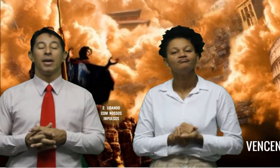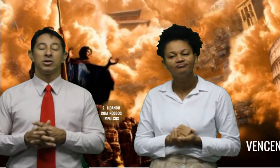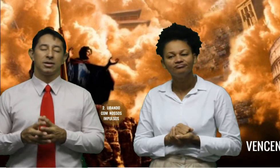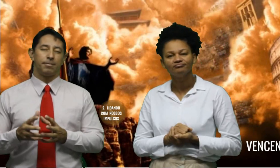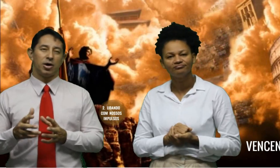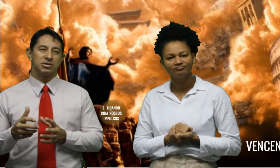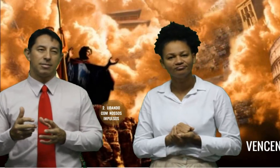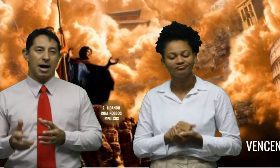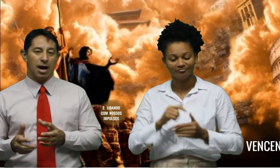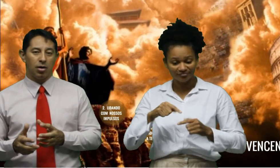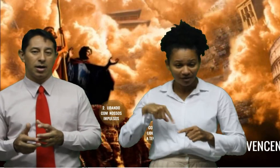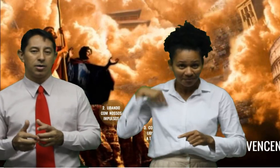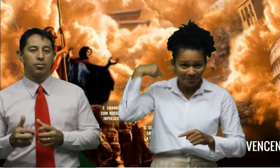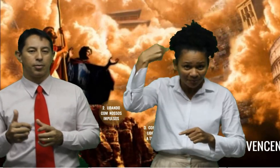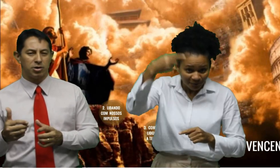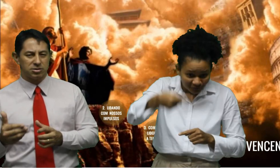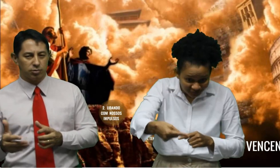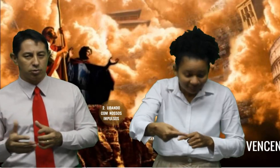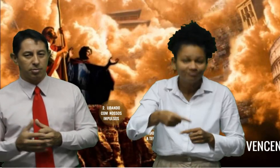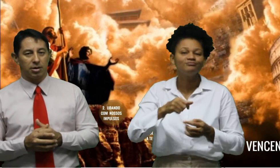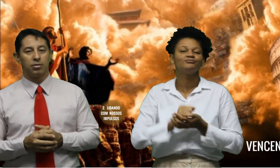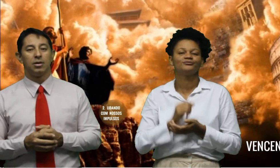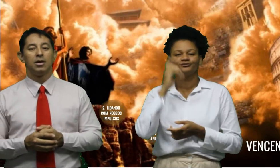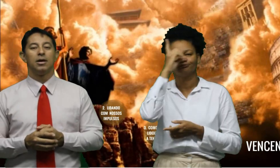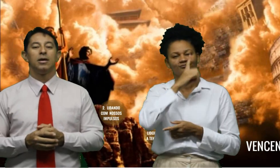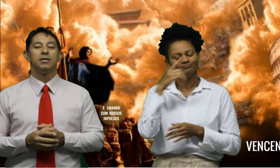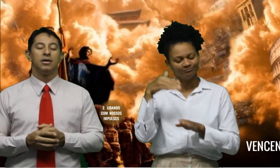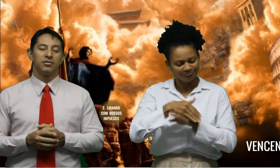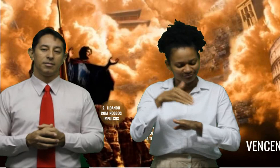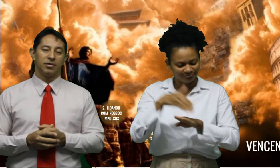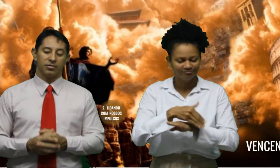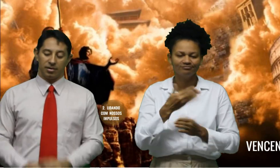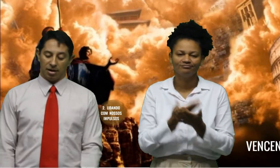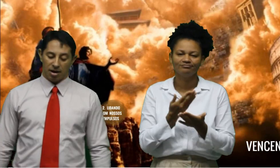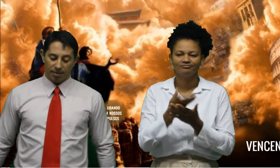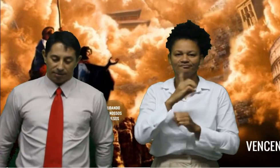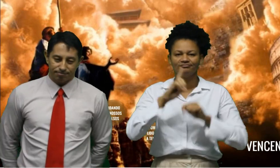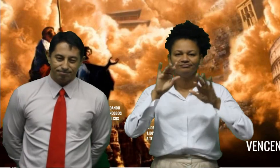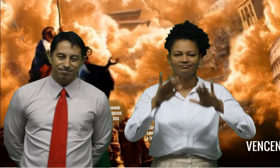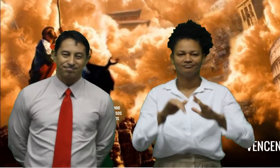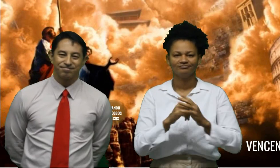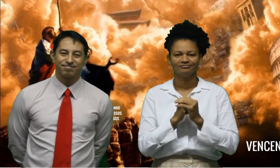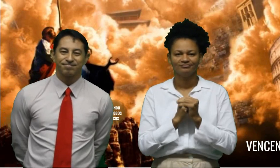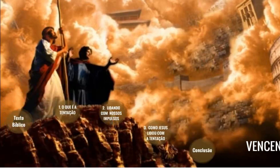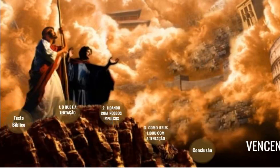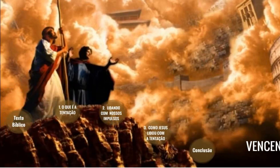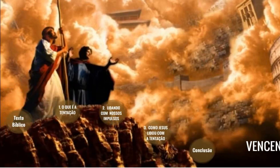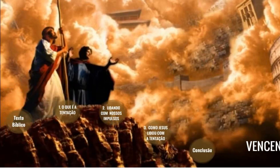na nossa próxima aula, no próximo domingo. Deus abençoe. Amém.